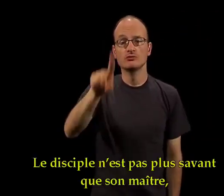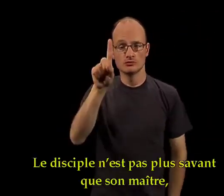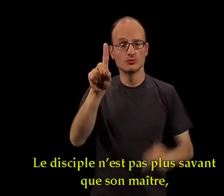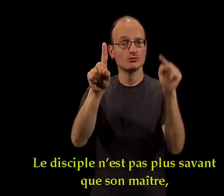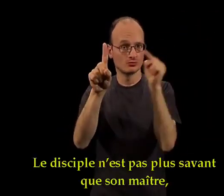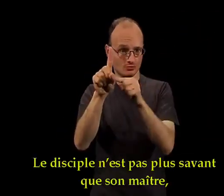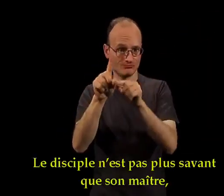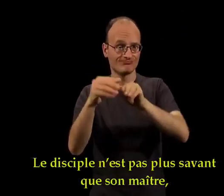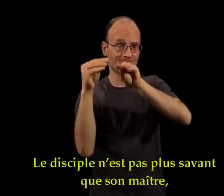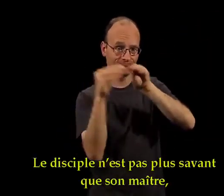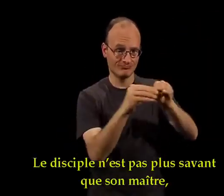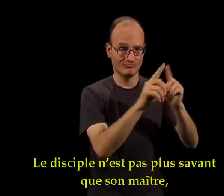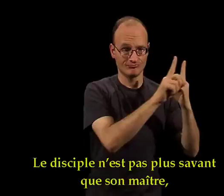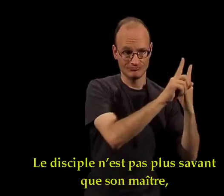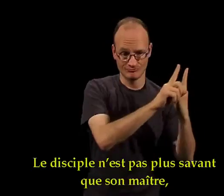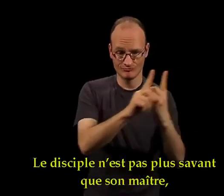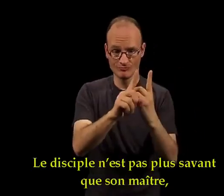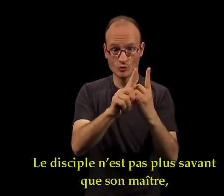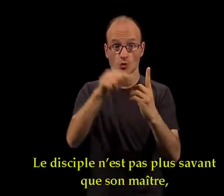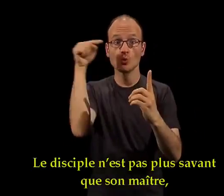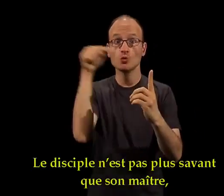Le disciple n'est pas plus savant que son maître,